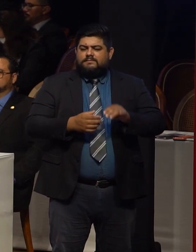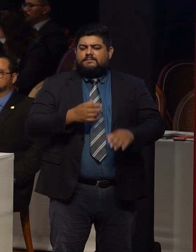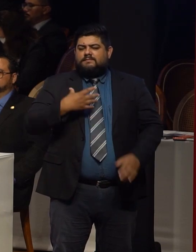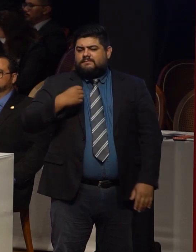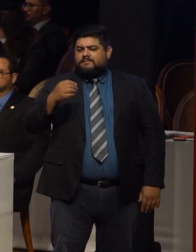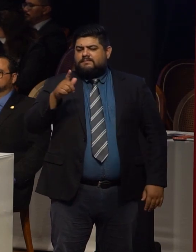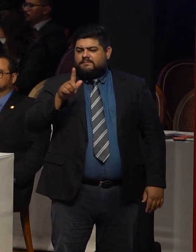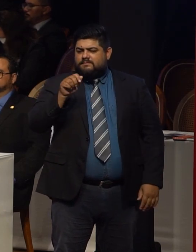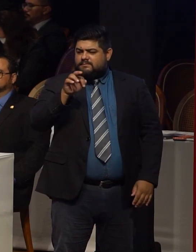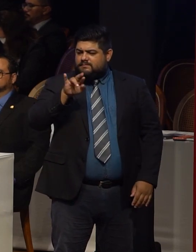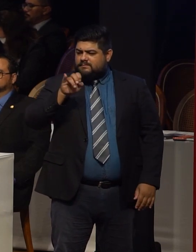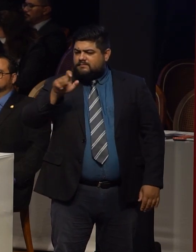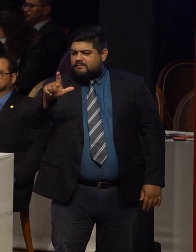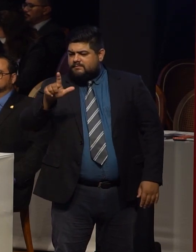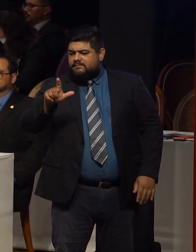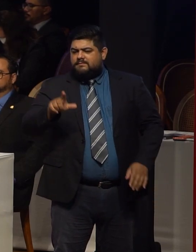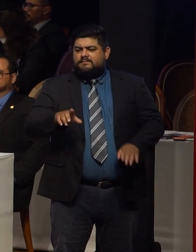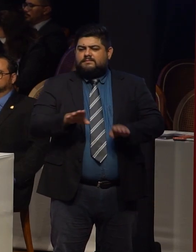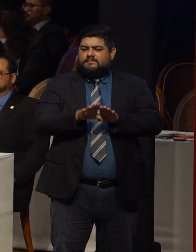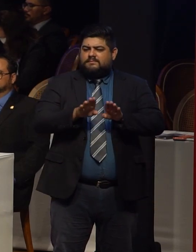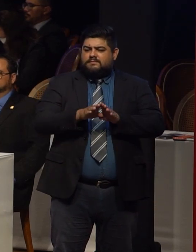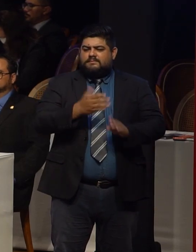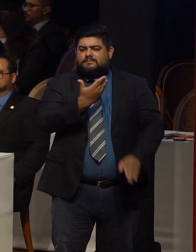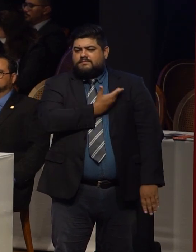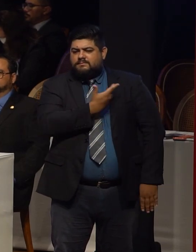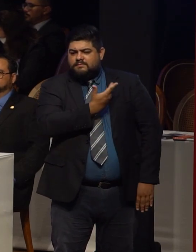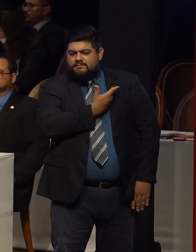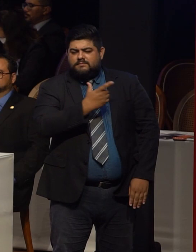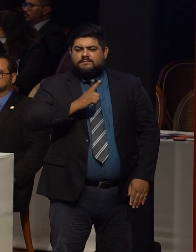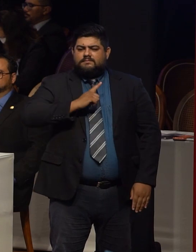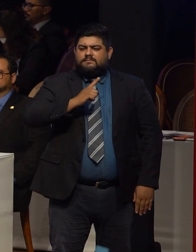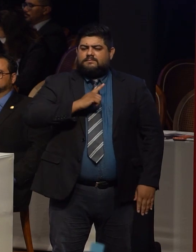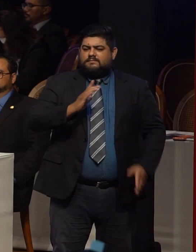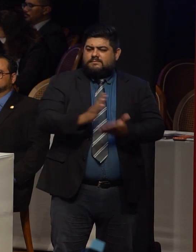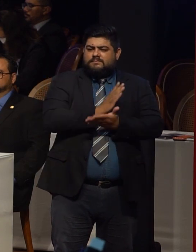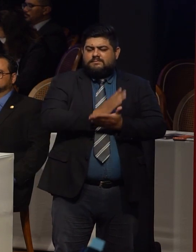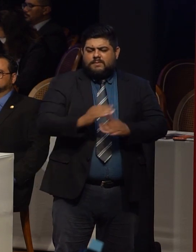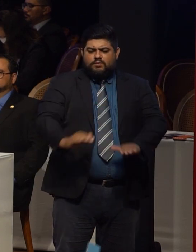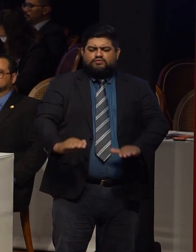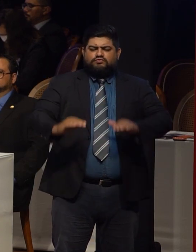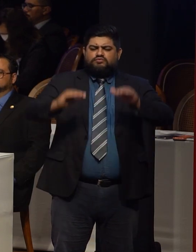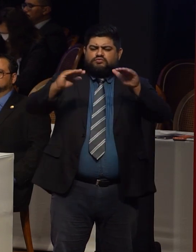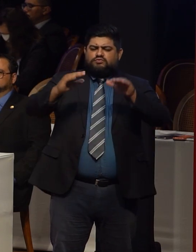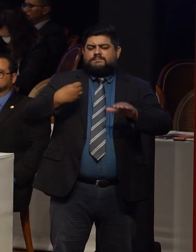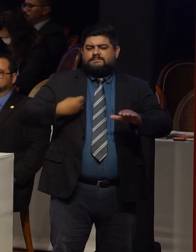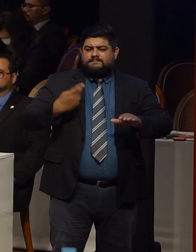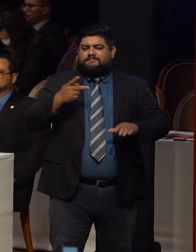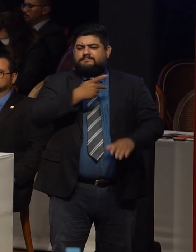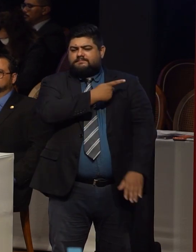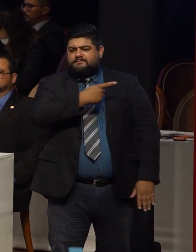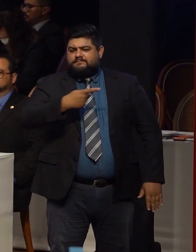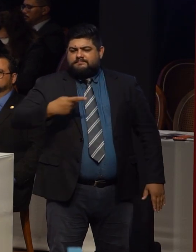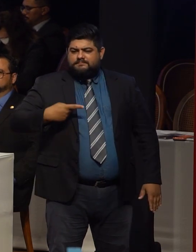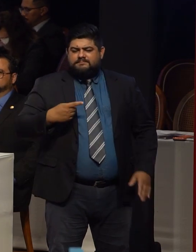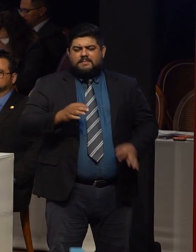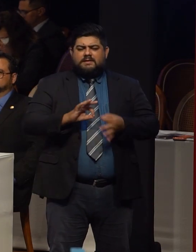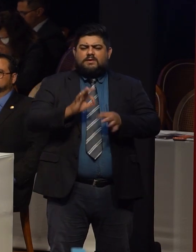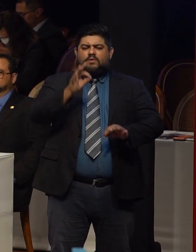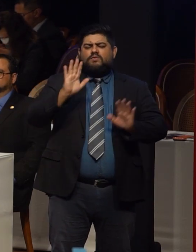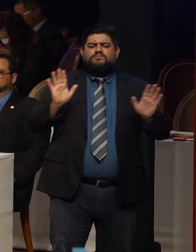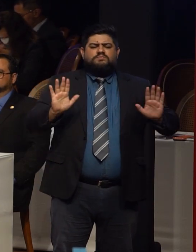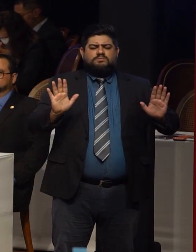Gabriel, Sérgio Filho, né? Os meus amigos, tem amigos de infância que aqui estão, pastores. Não vou me